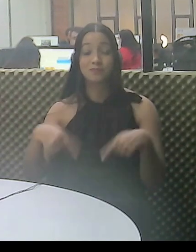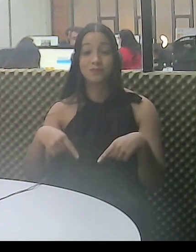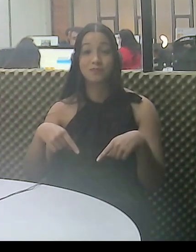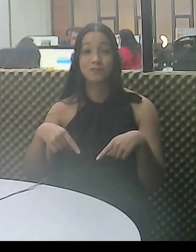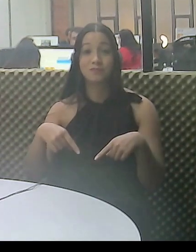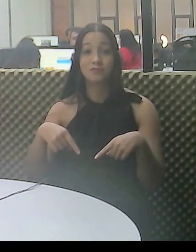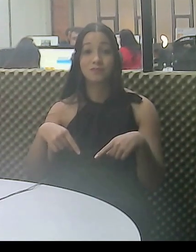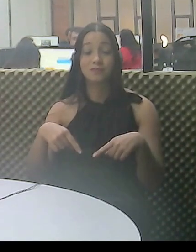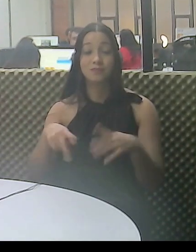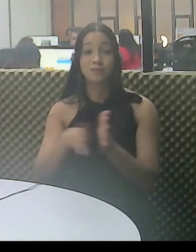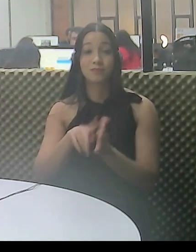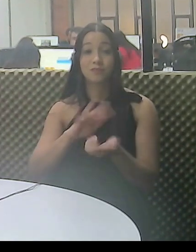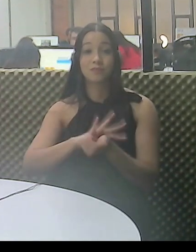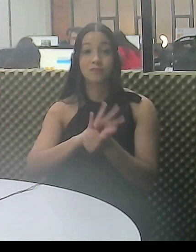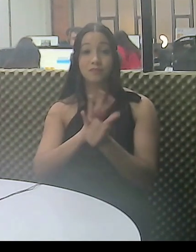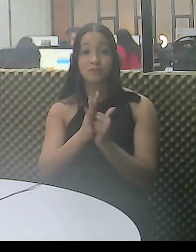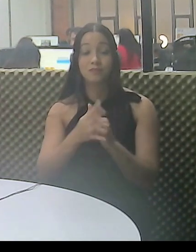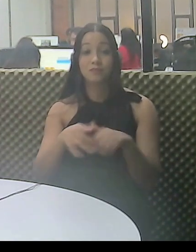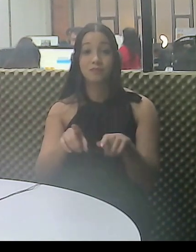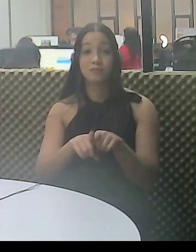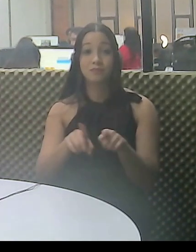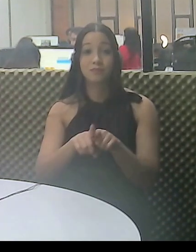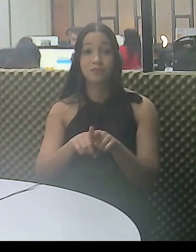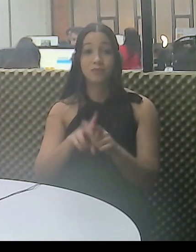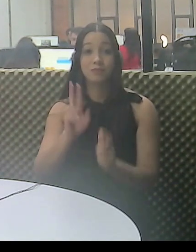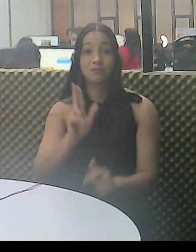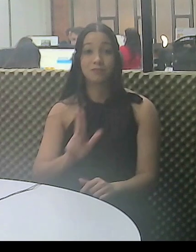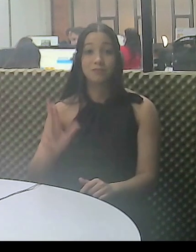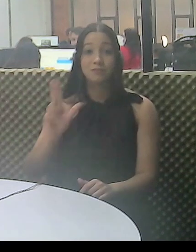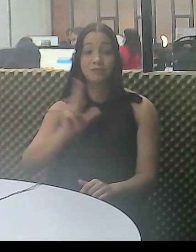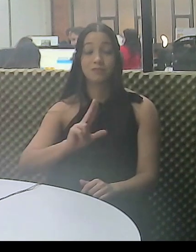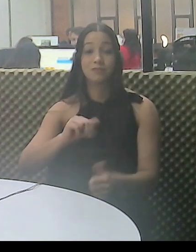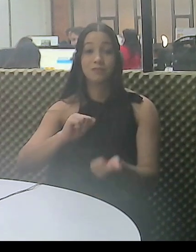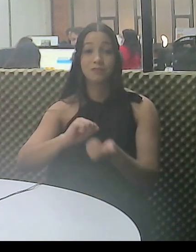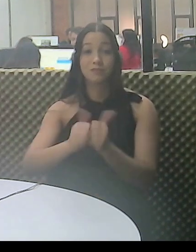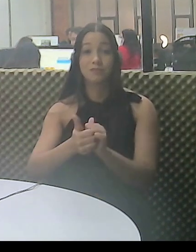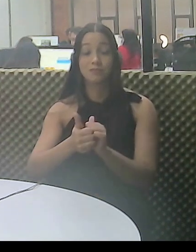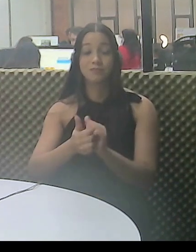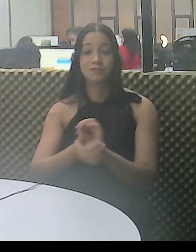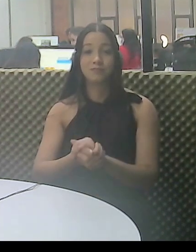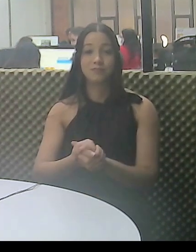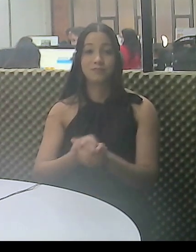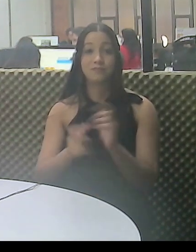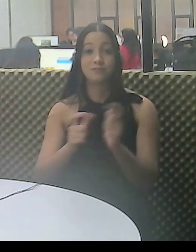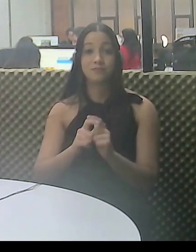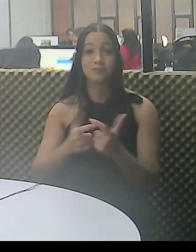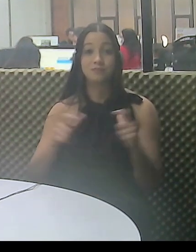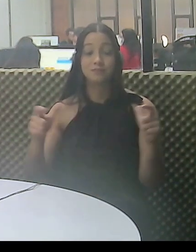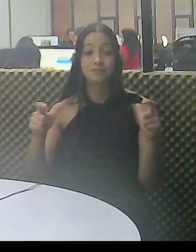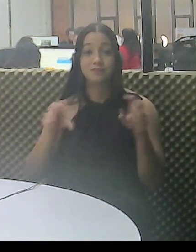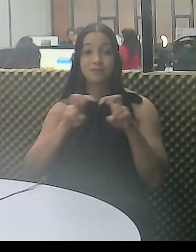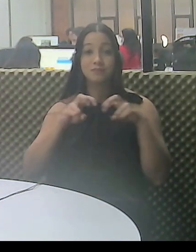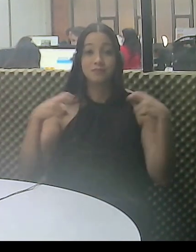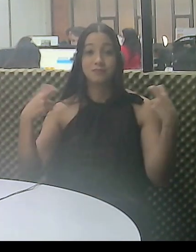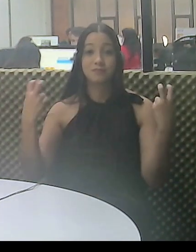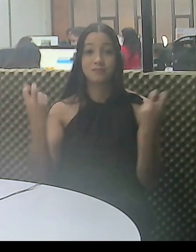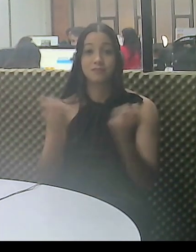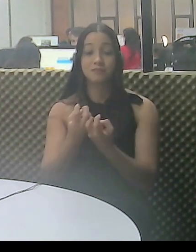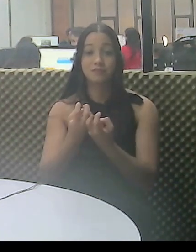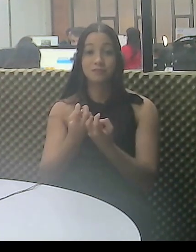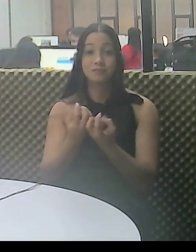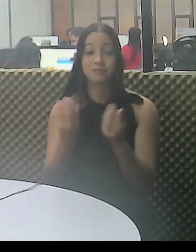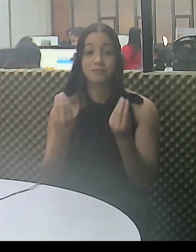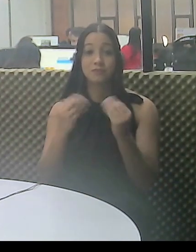campeonatos promovidos pela Futel e também pela Liga Uberlandense de Futebol. Além da ampliação da arquibancada, a Futel instalou